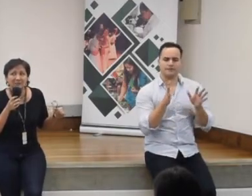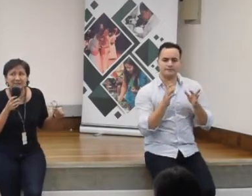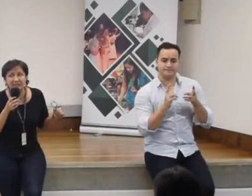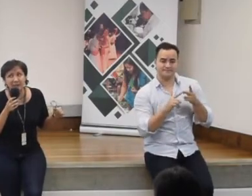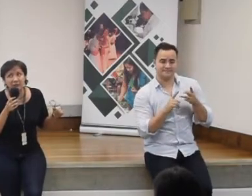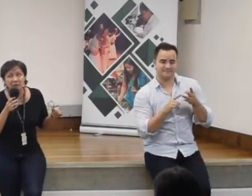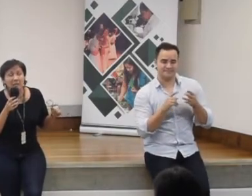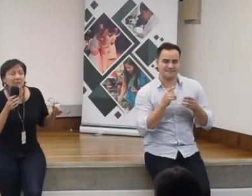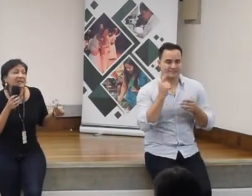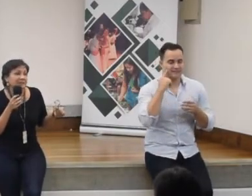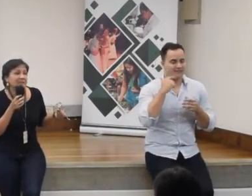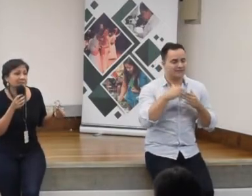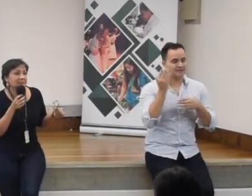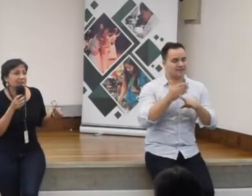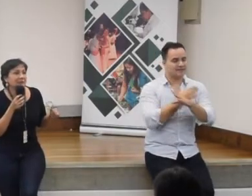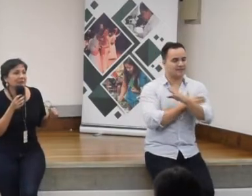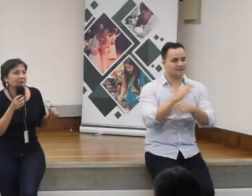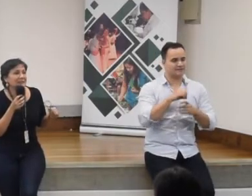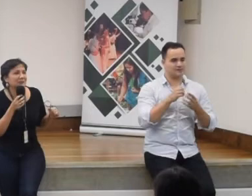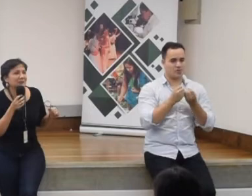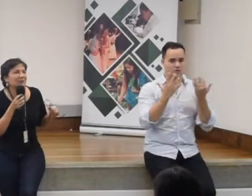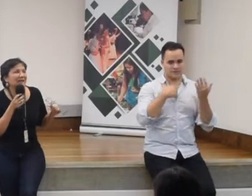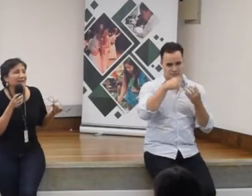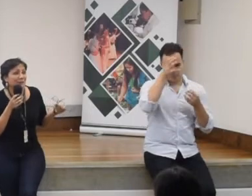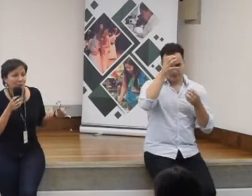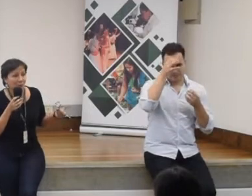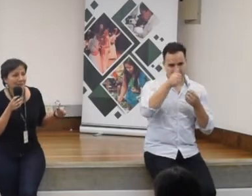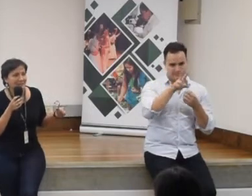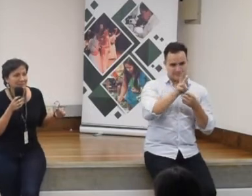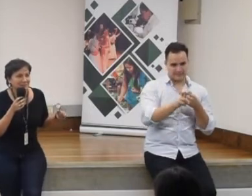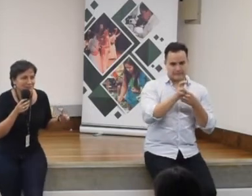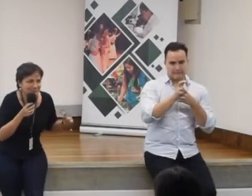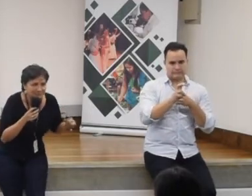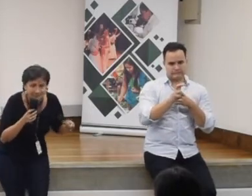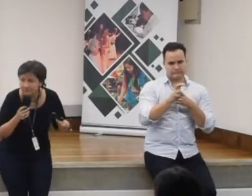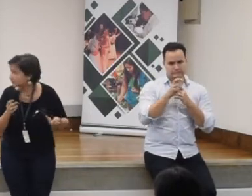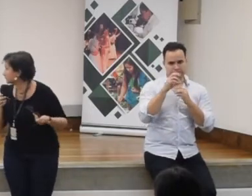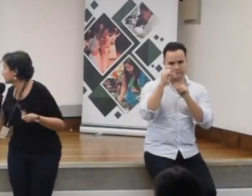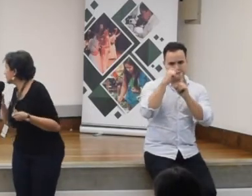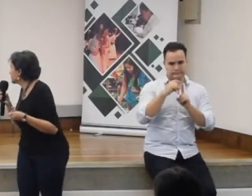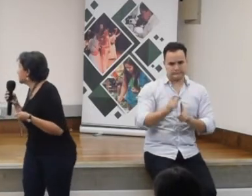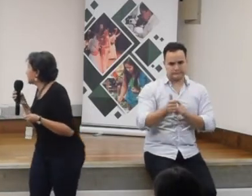cuando empezamos, más de 17 definiciones para los acompañamientos.